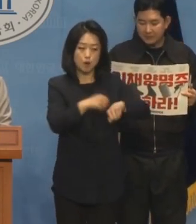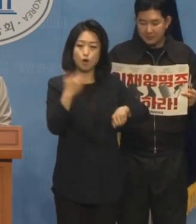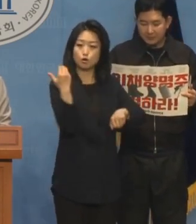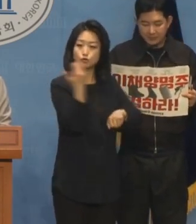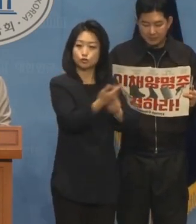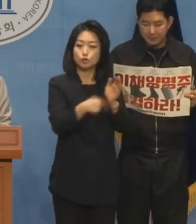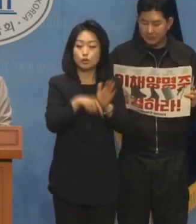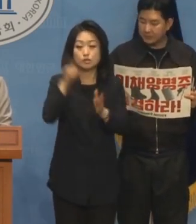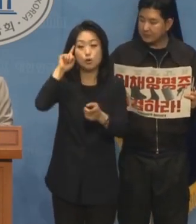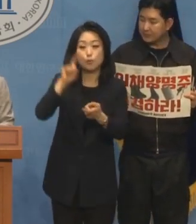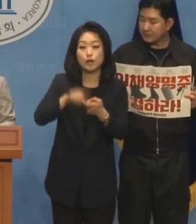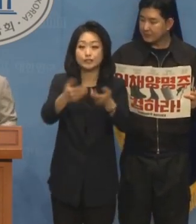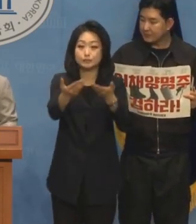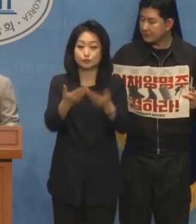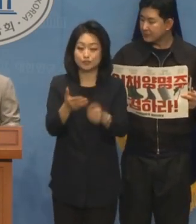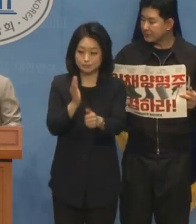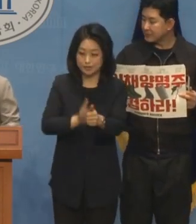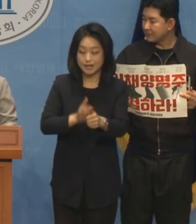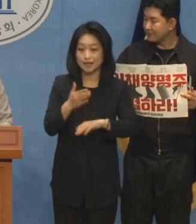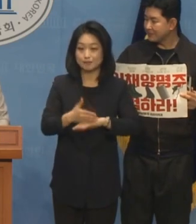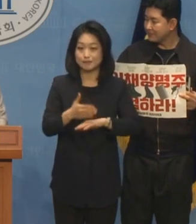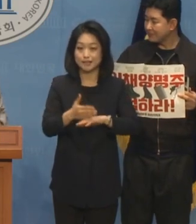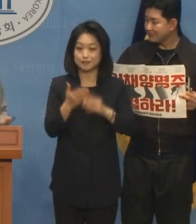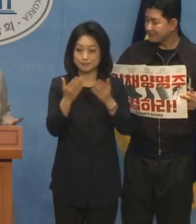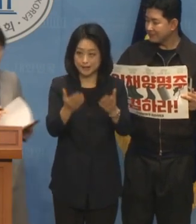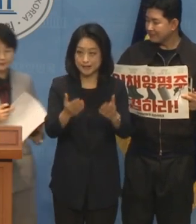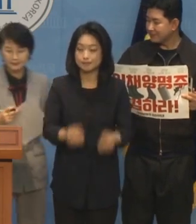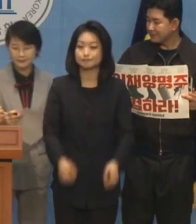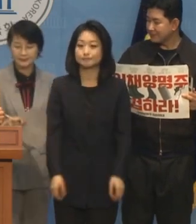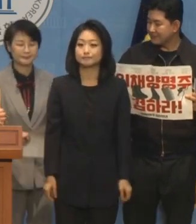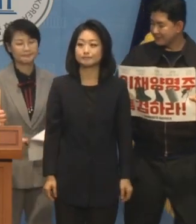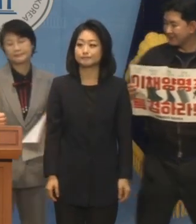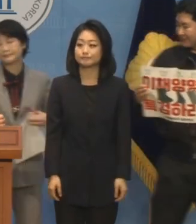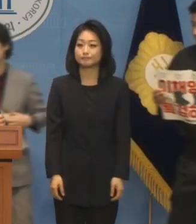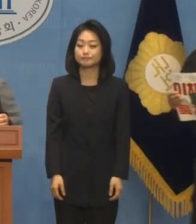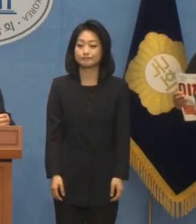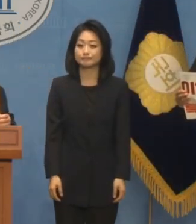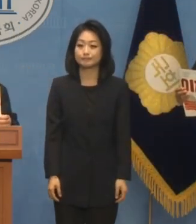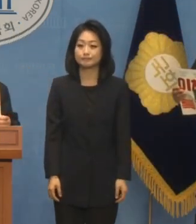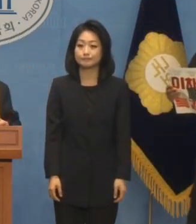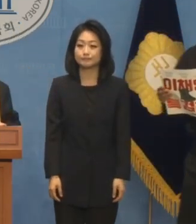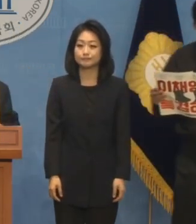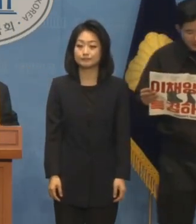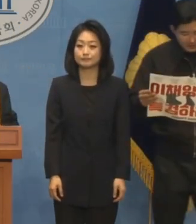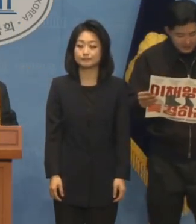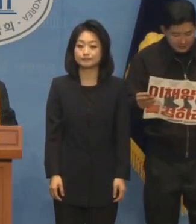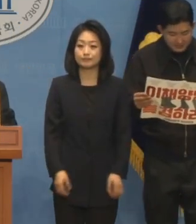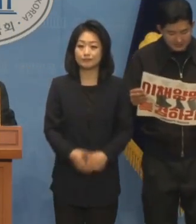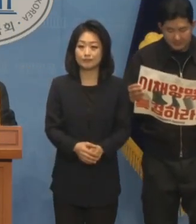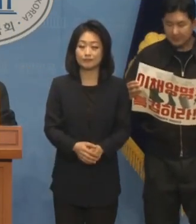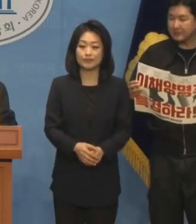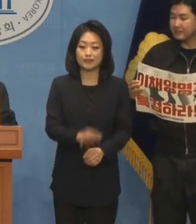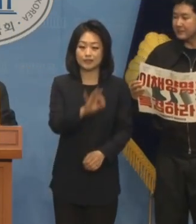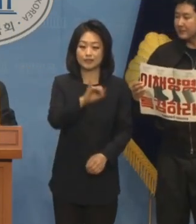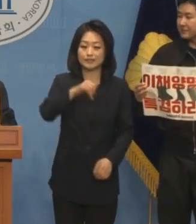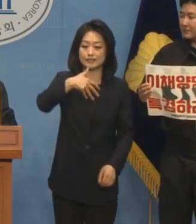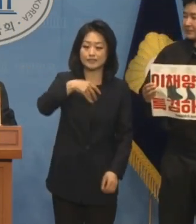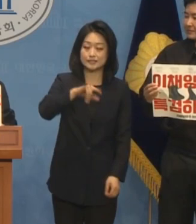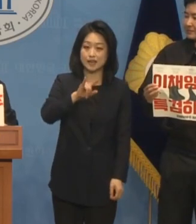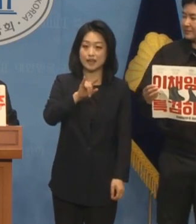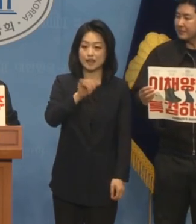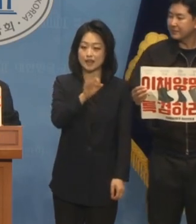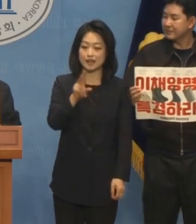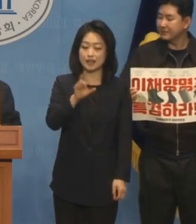있도록 관심 부탁드리겠습니다 감사합니다 예 마지막으로 우리 이명주 시민연대 참여 을들의